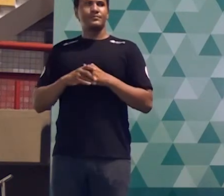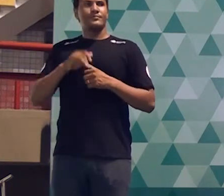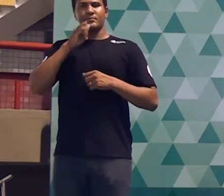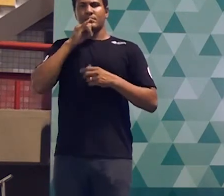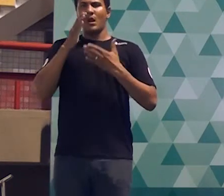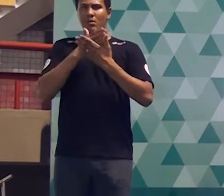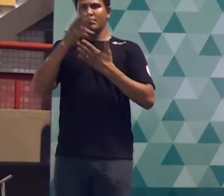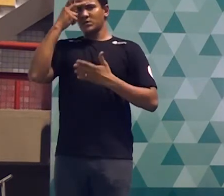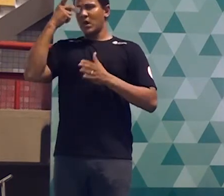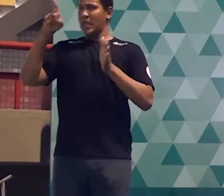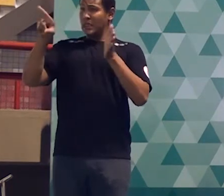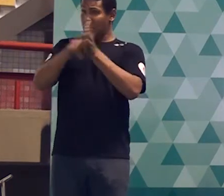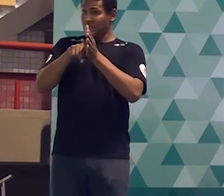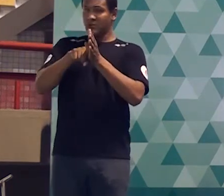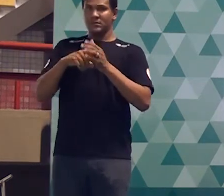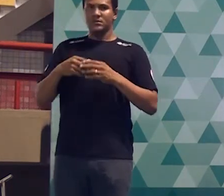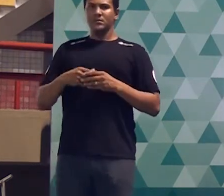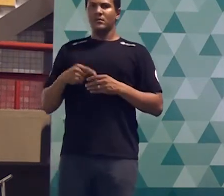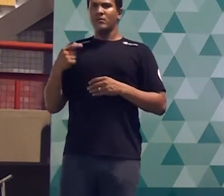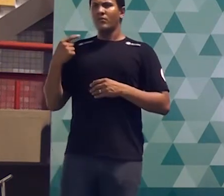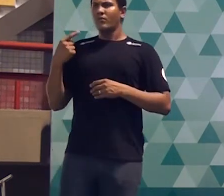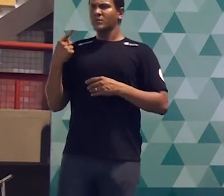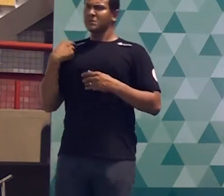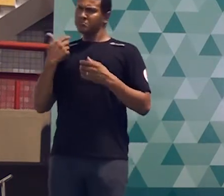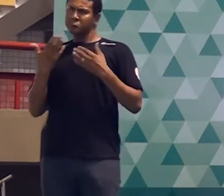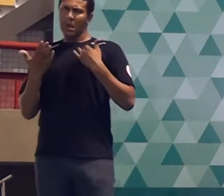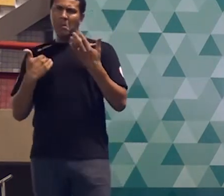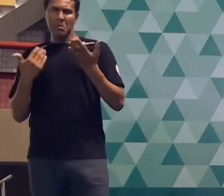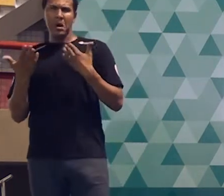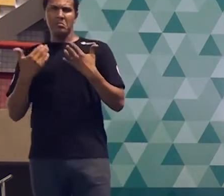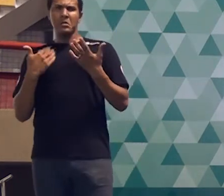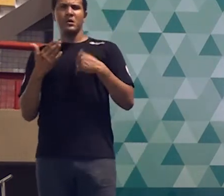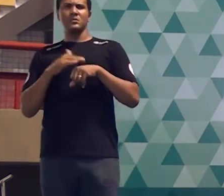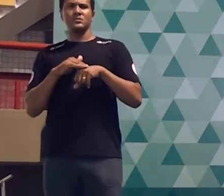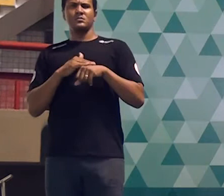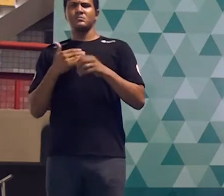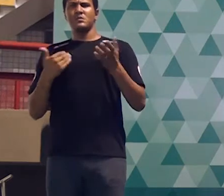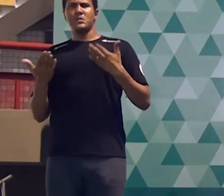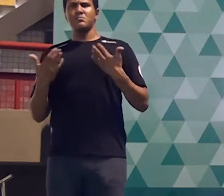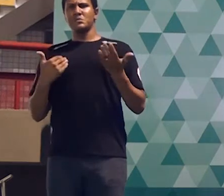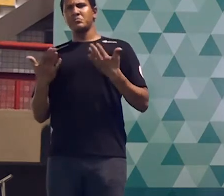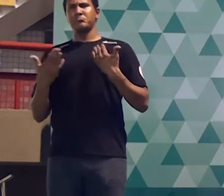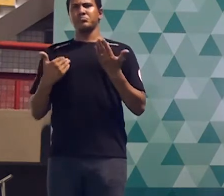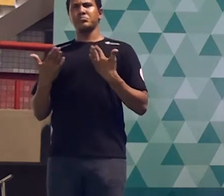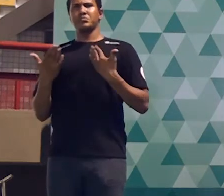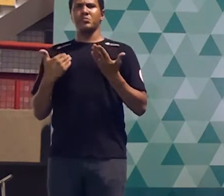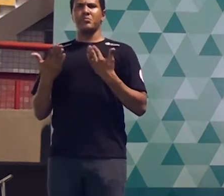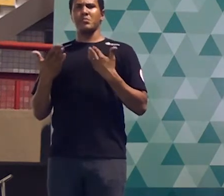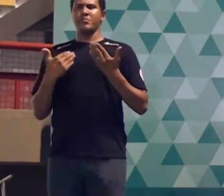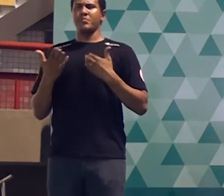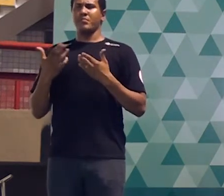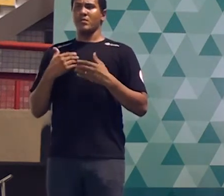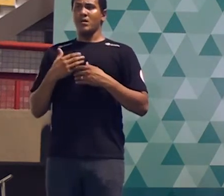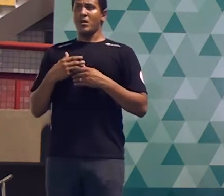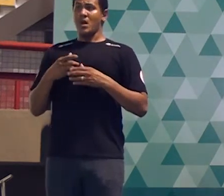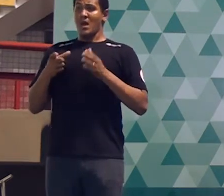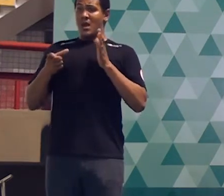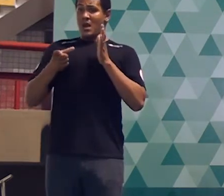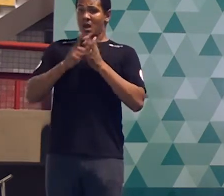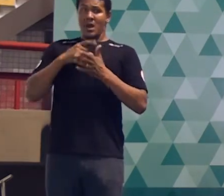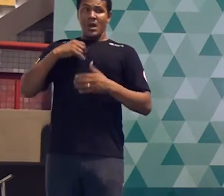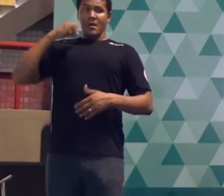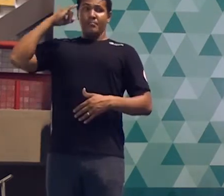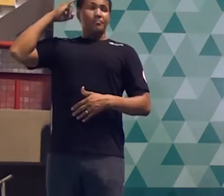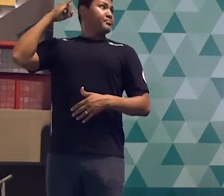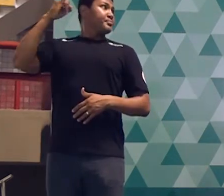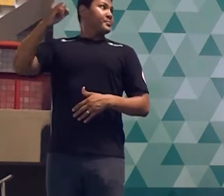tão negativa que você começa a conversar com a pessoa e antes de você dizer o que você pensa, ela já está assim,